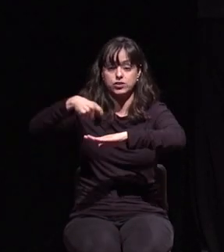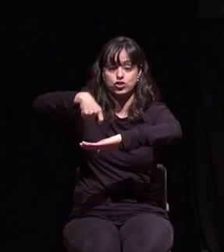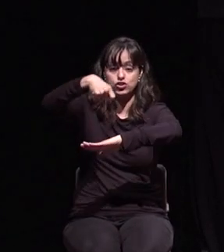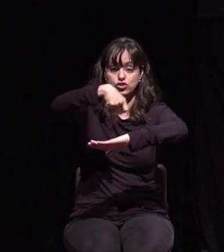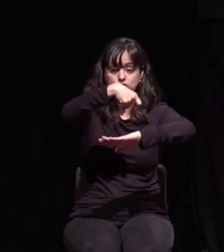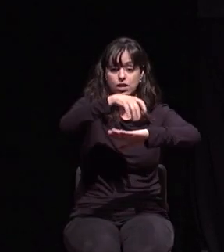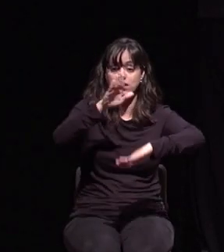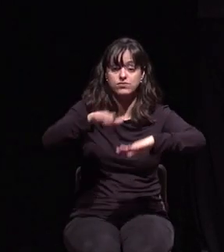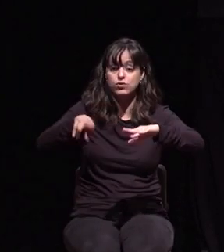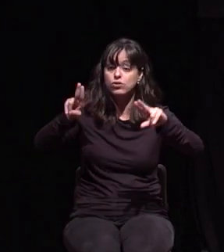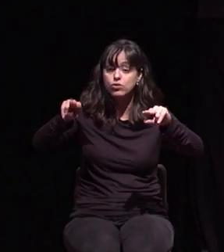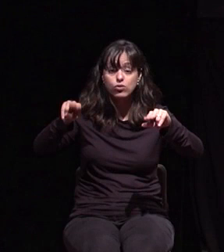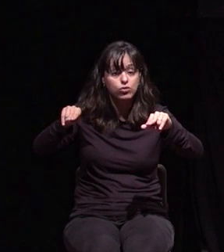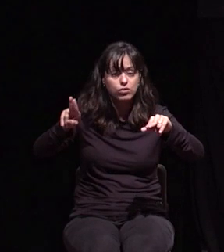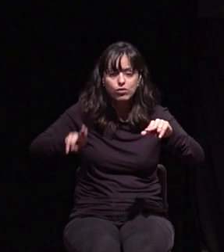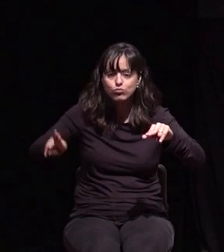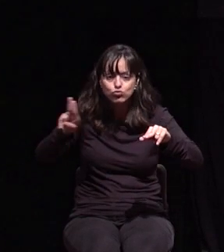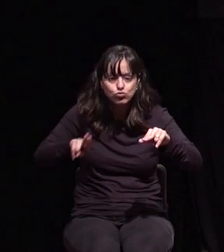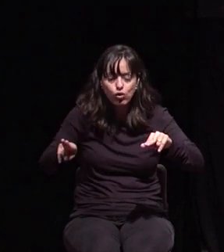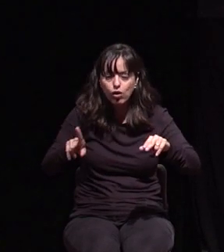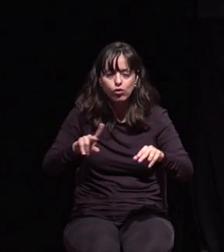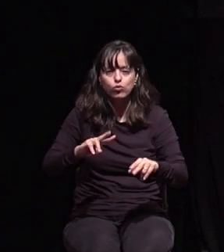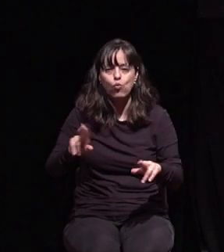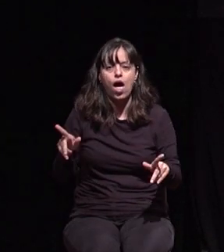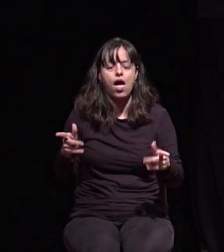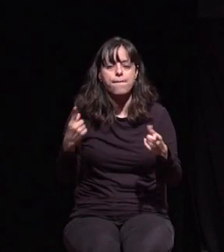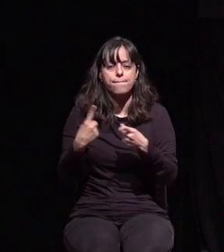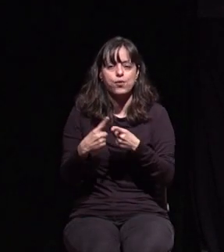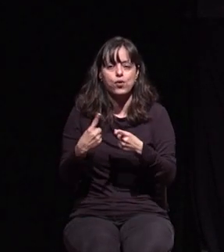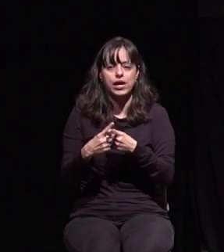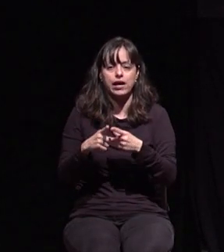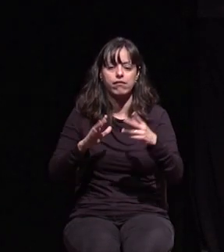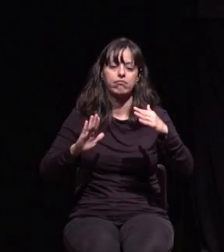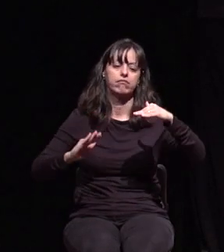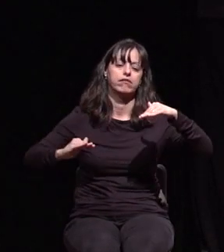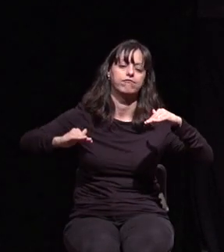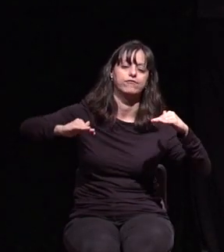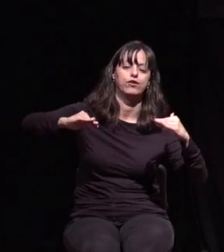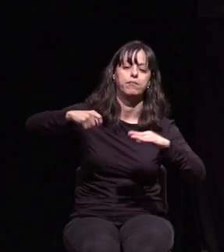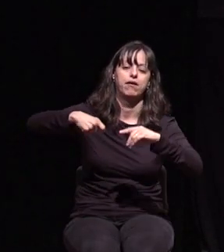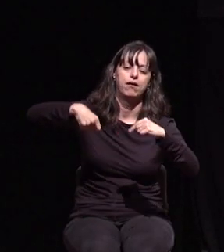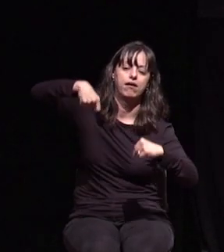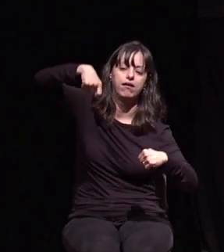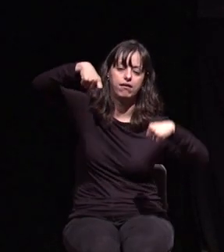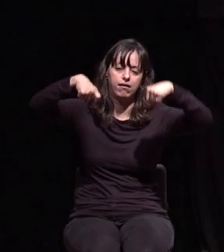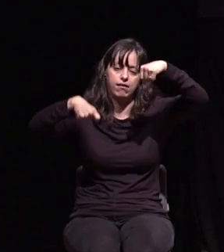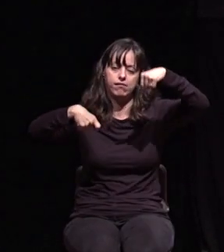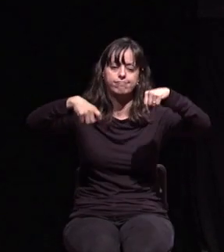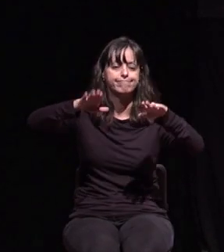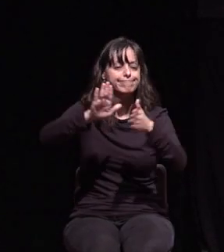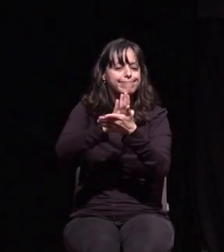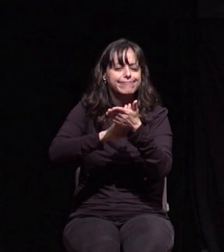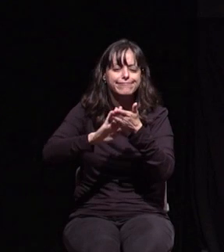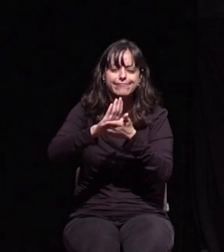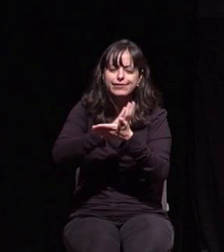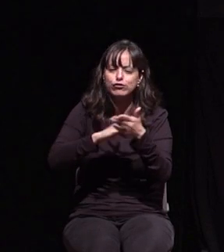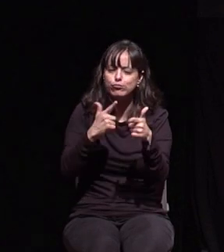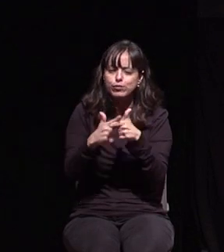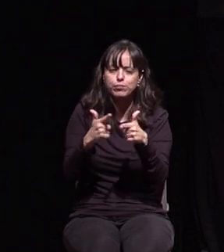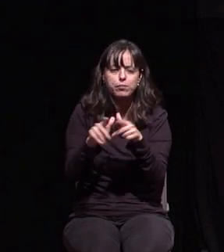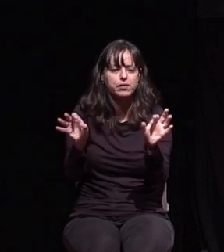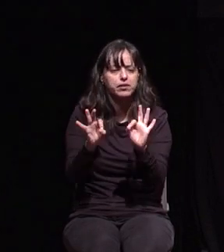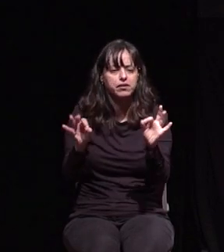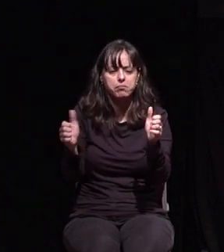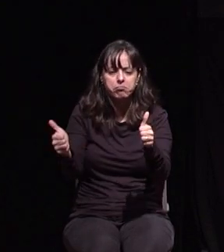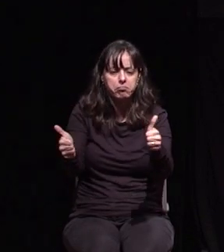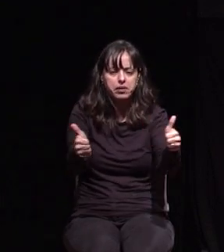nunca funcionou. Então, não é que a deformação levou a uma situação... Não tem nenhum problema, está tudo